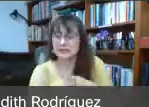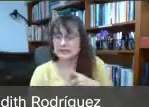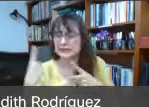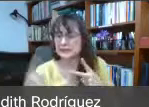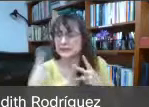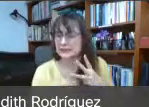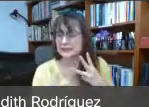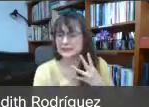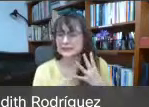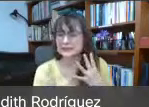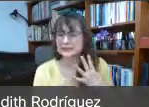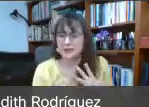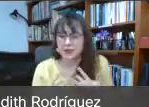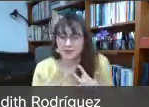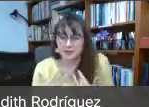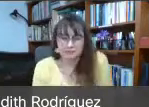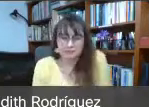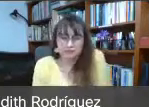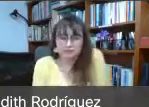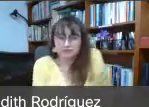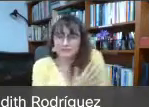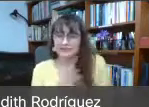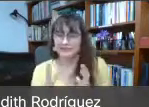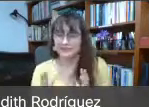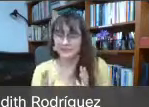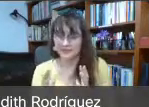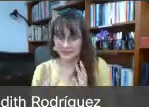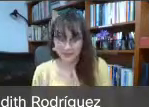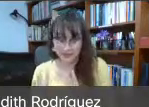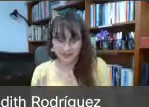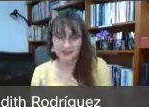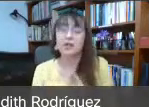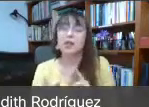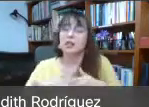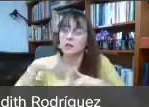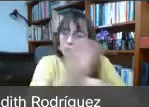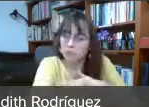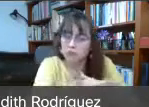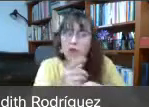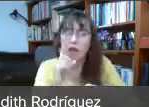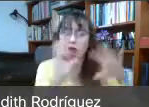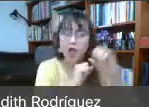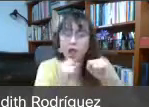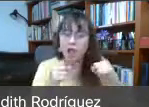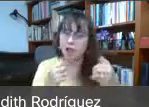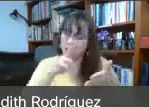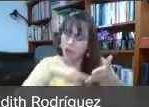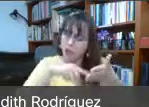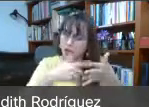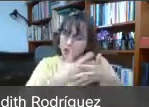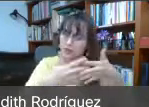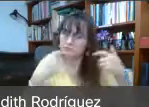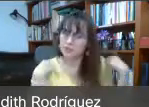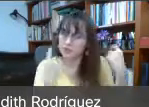que si la literatura me hace llorar, me hace reír, me suscita sentimientos, me suscita emociones, que yo pueda acceder a eso como